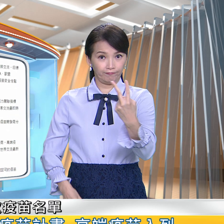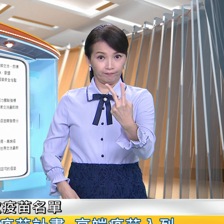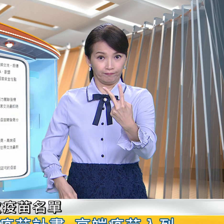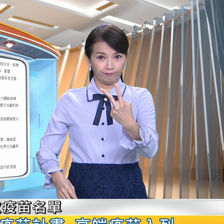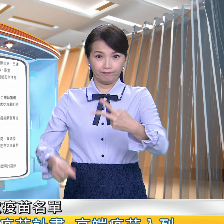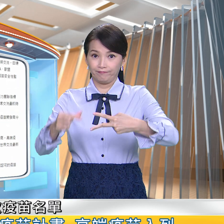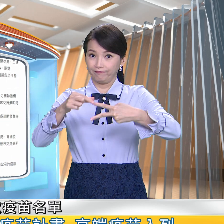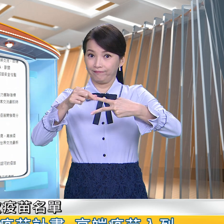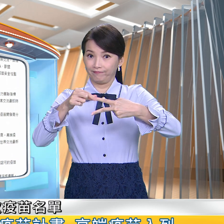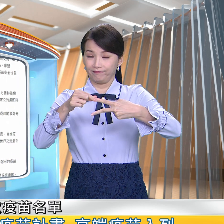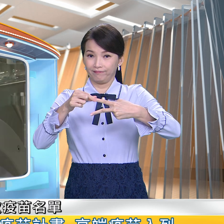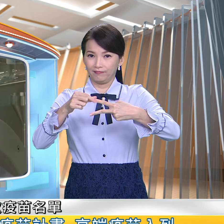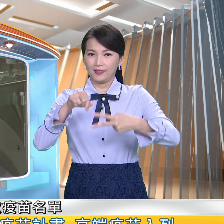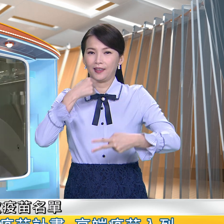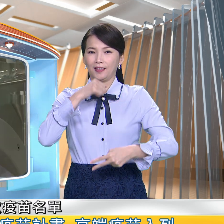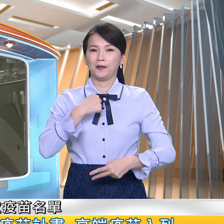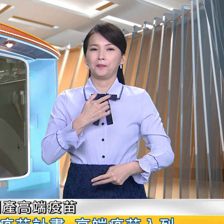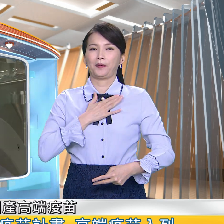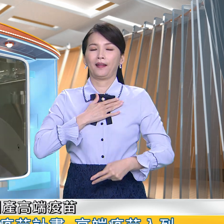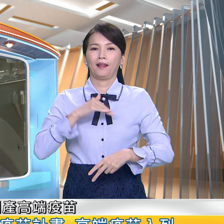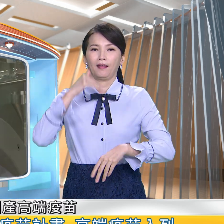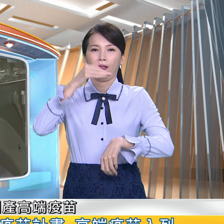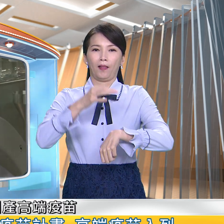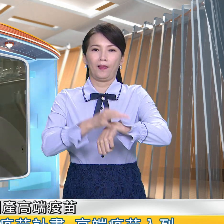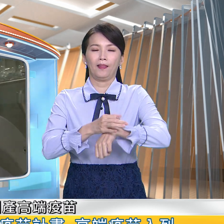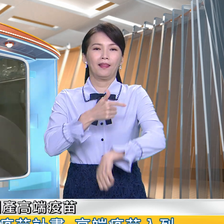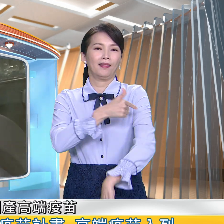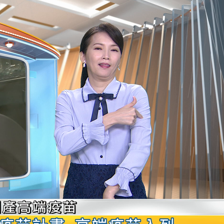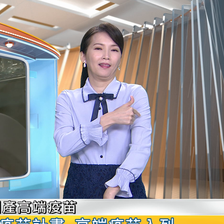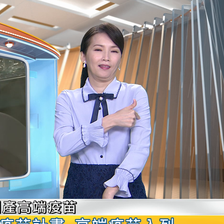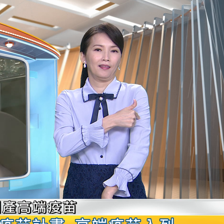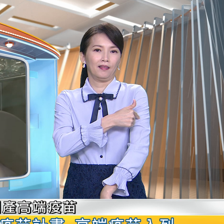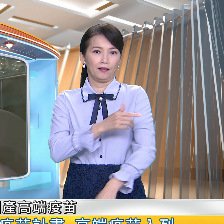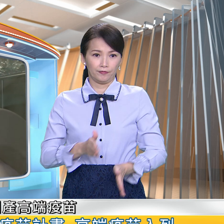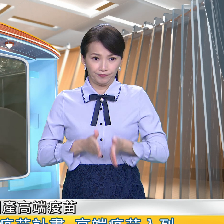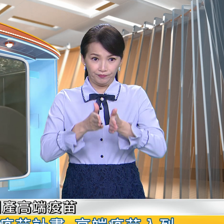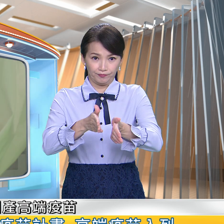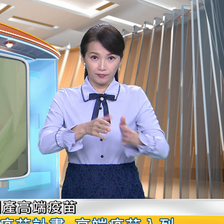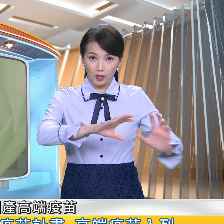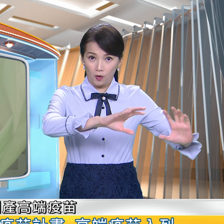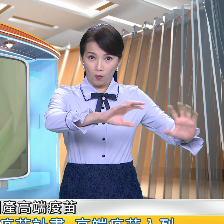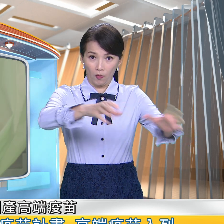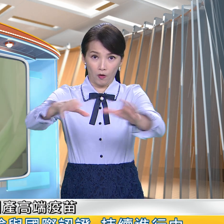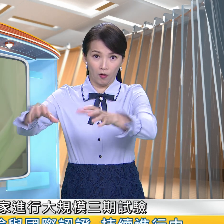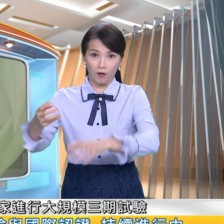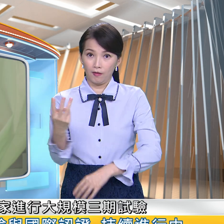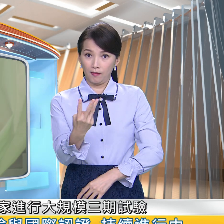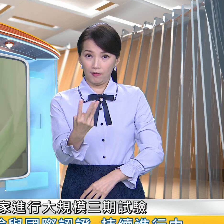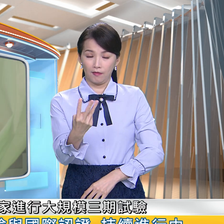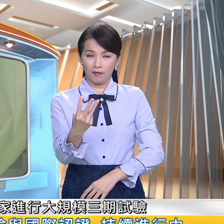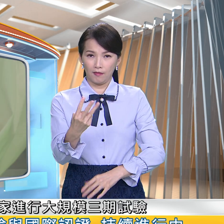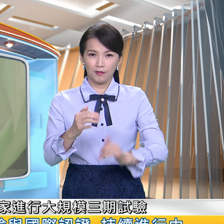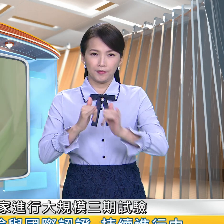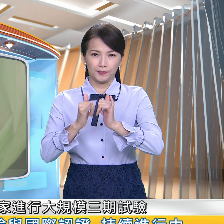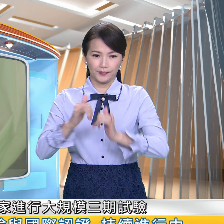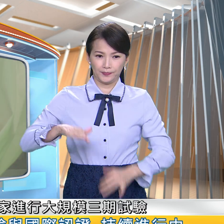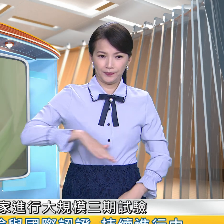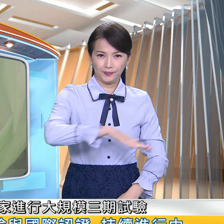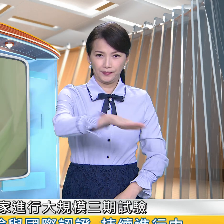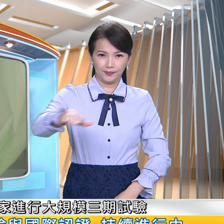的两款疫苗名单，其中一款就是国产高端疫苗，后续将在3个国家进行大规